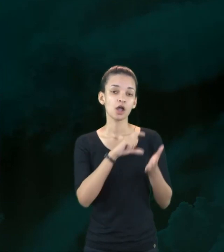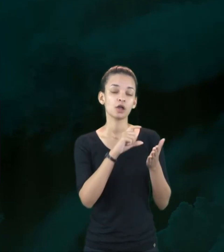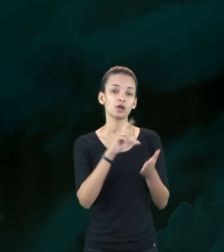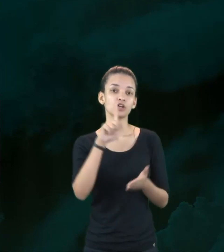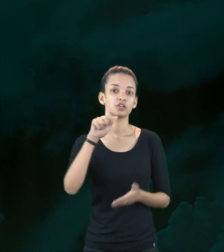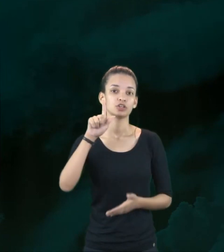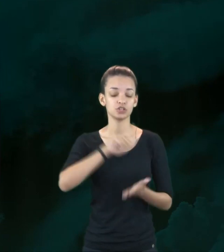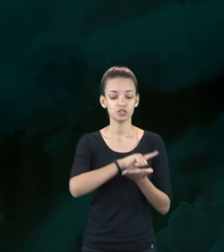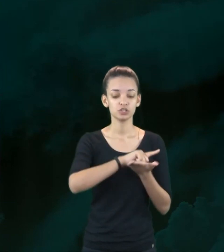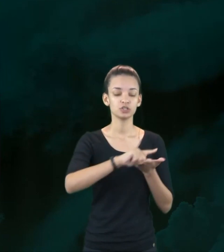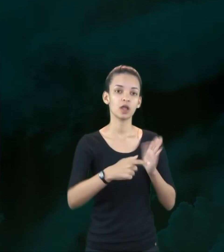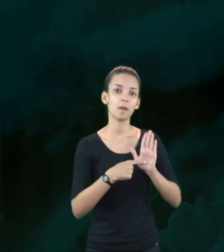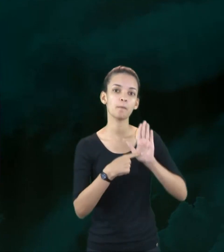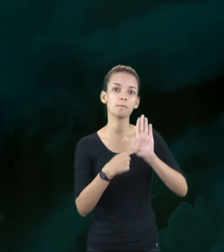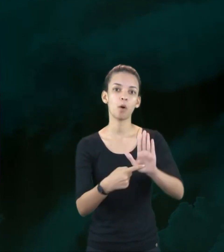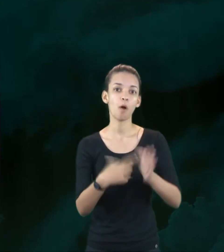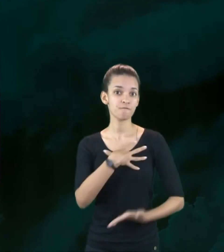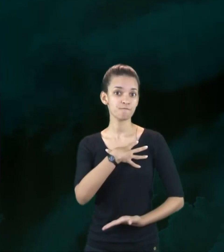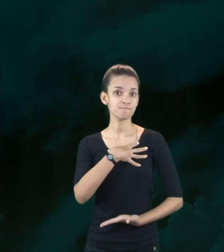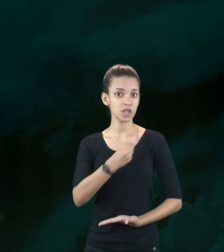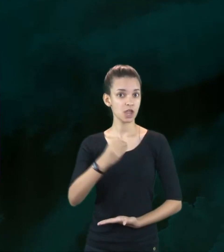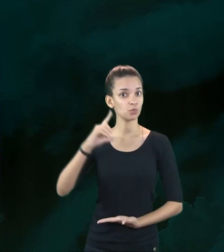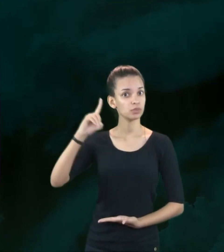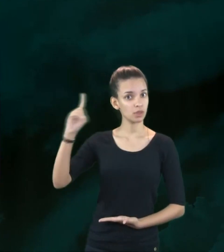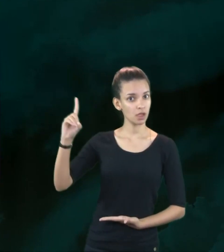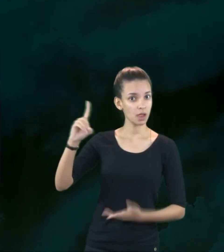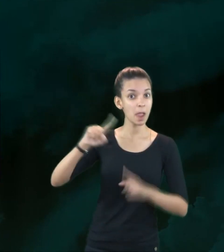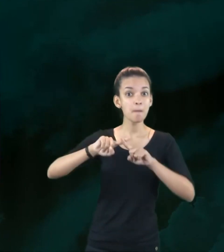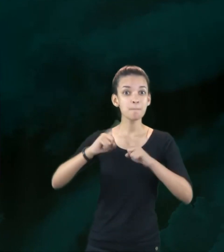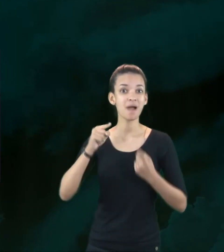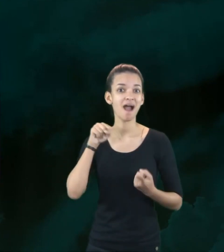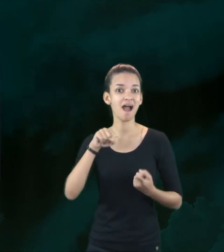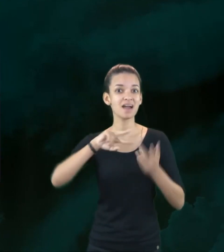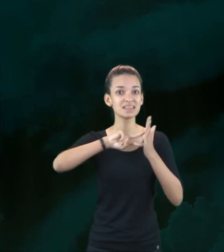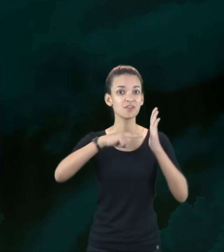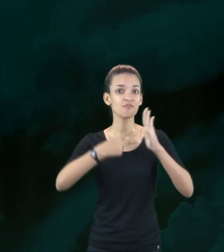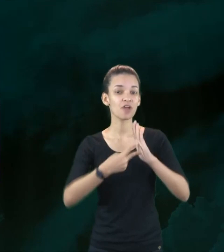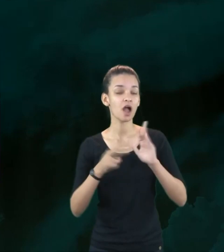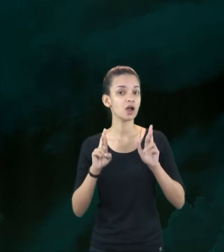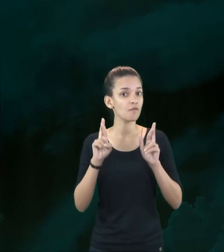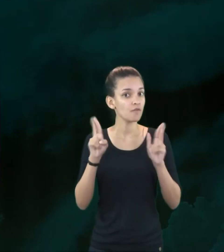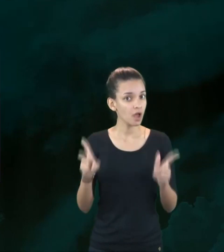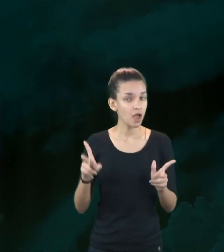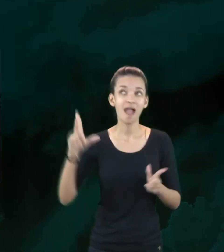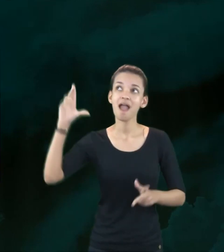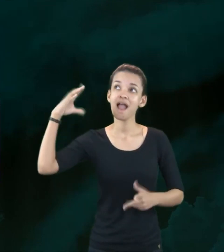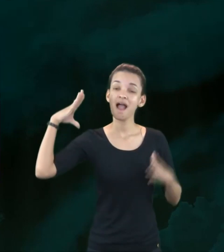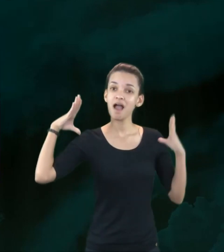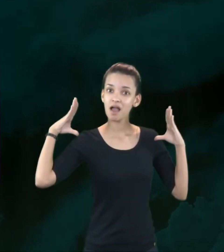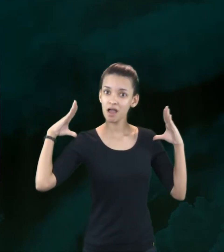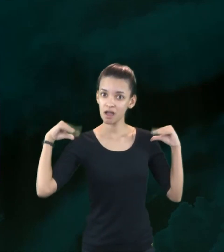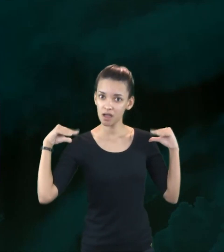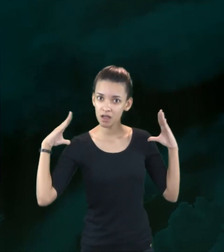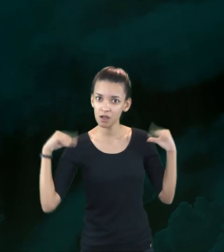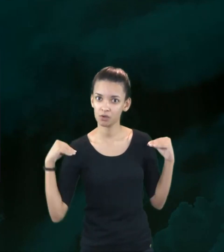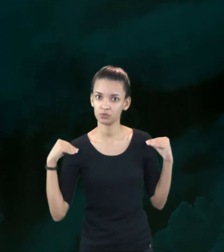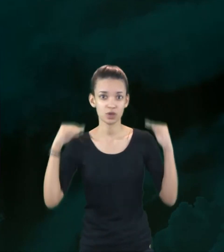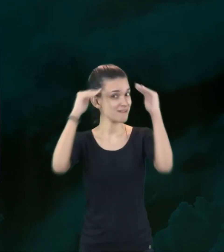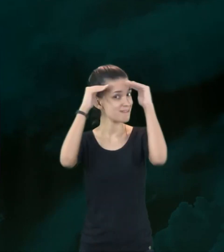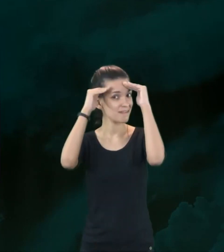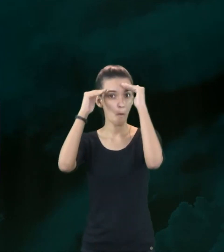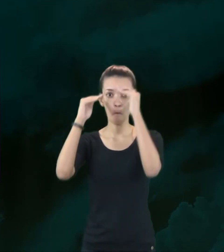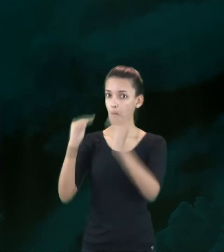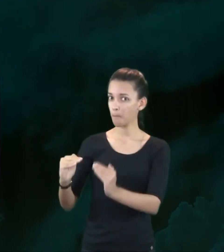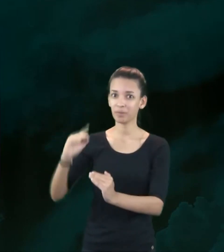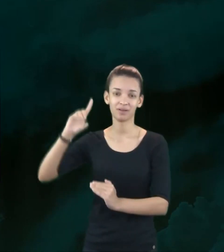eram os anjos. E os anjos que desobedeceram a Deus, porque os anjos foram criados